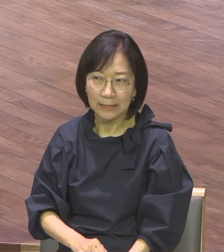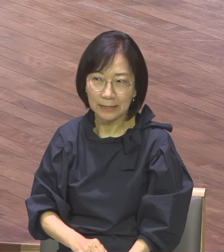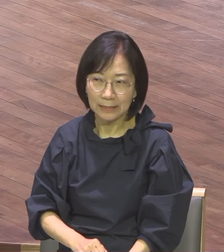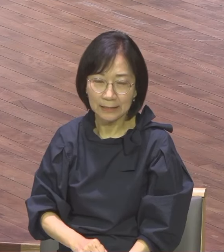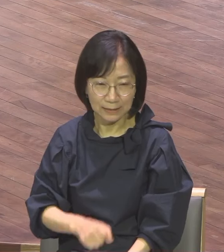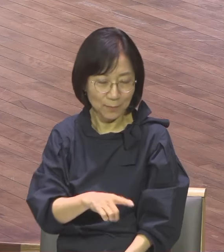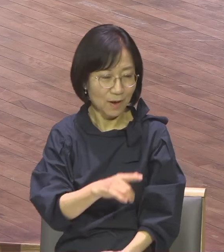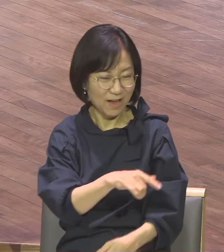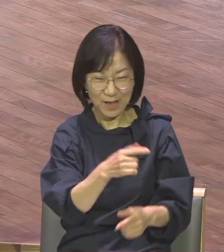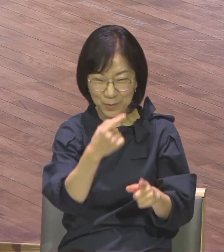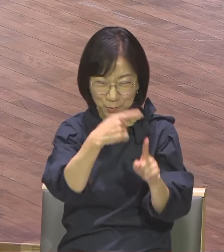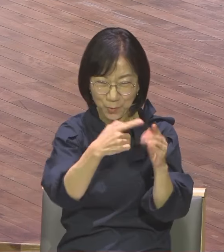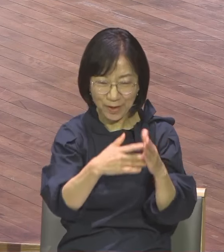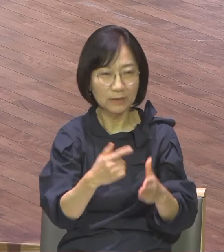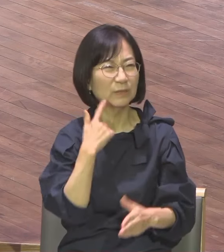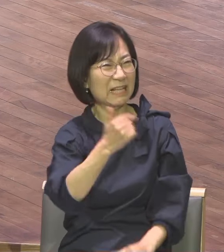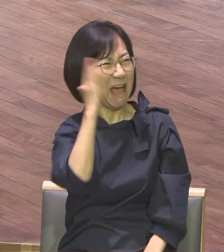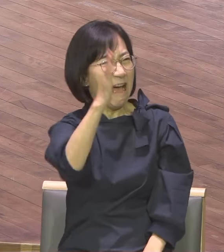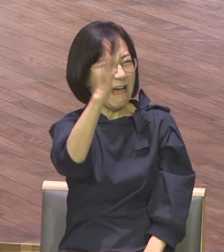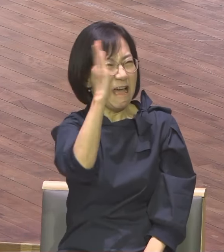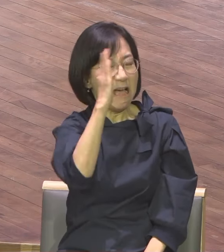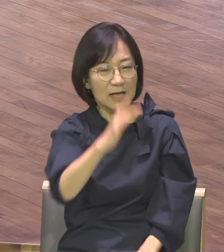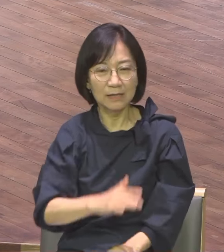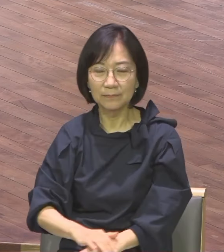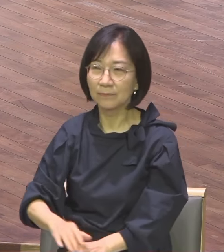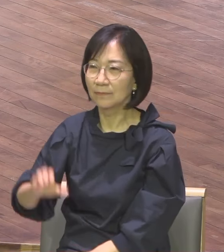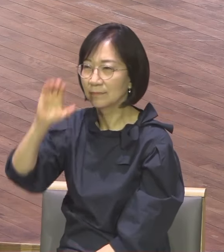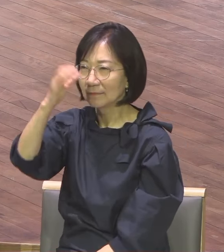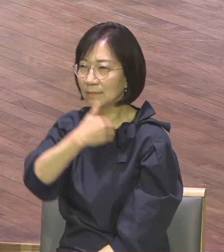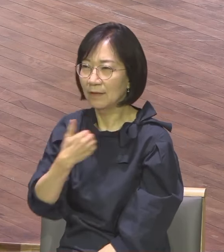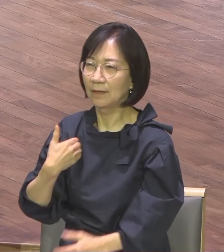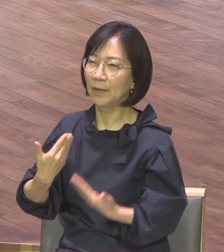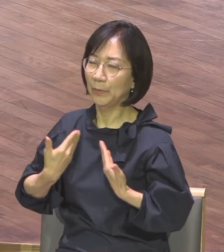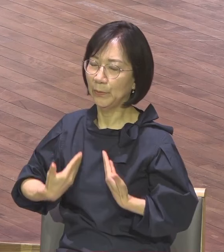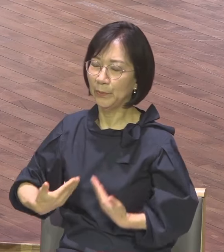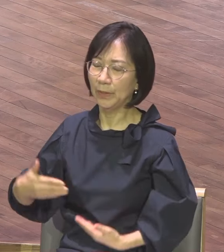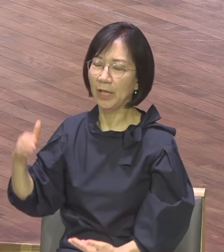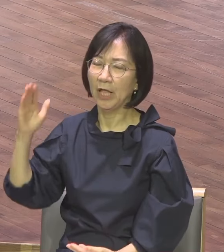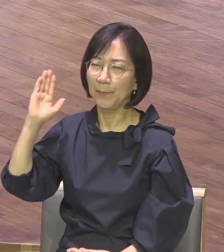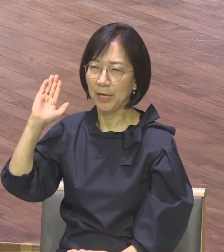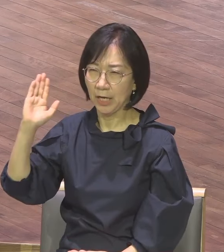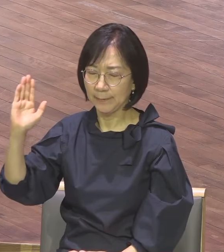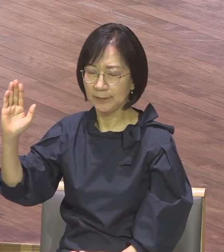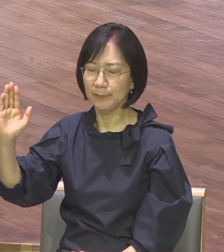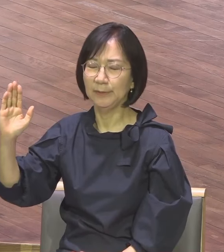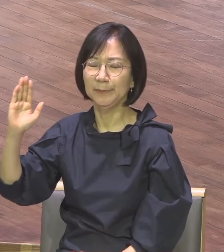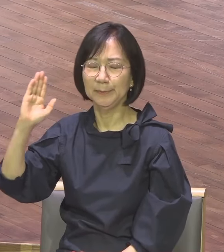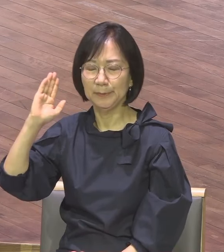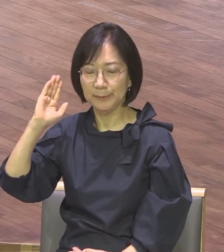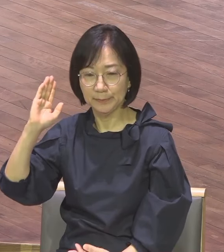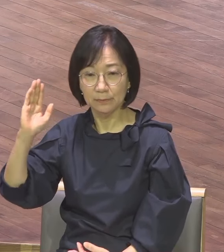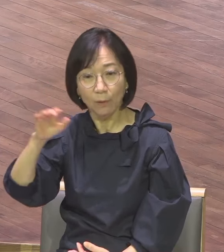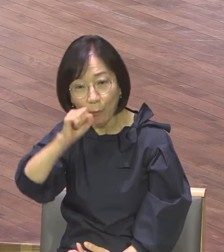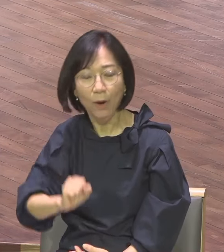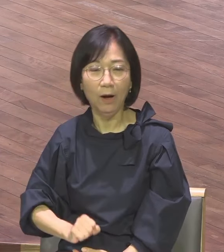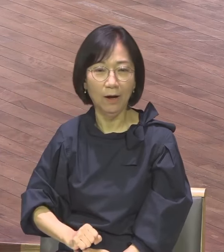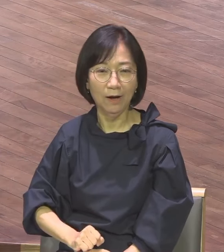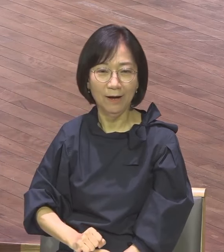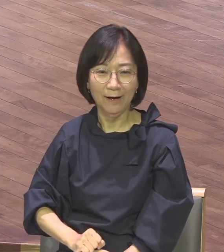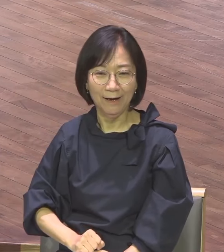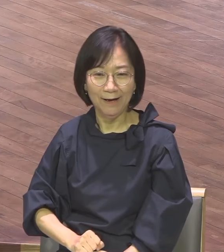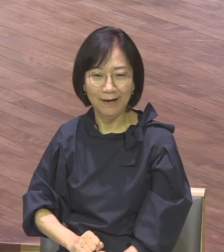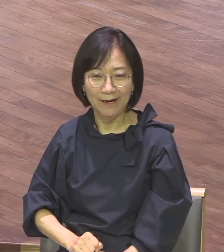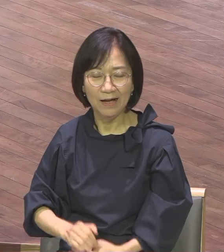막 진리되지 않지요. 교황청이 내려오는 거 아주 촥 읽으면서 촥하게 분위기 좋지요. 우리나라 엘리트들